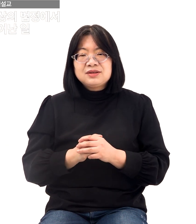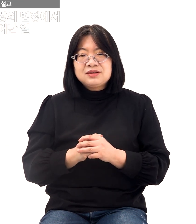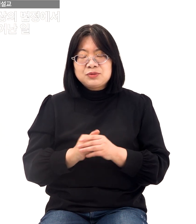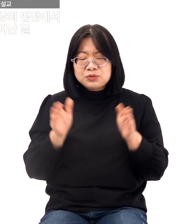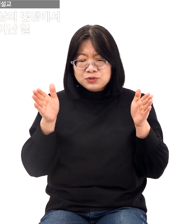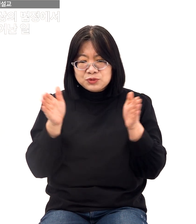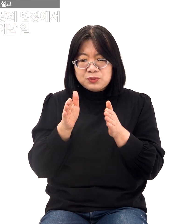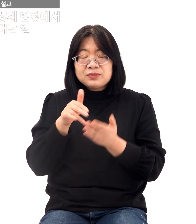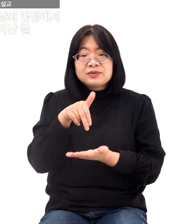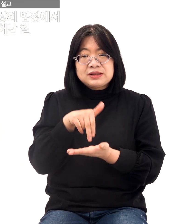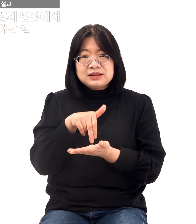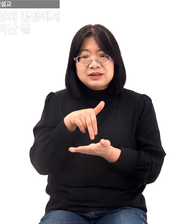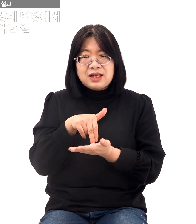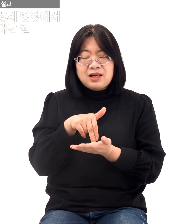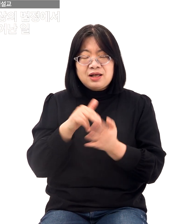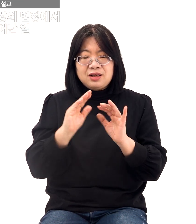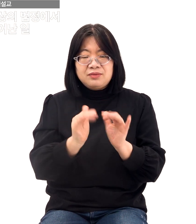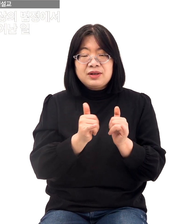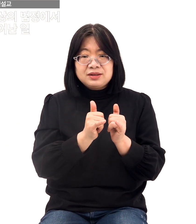좁은 의미에서